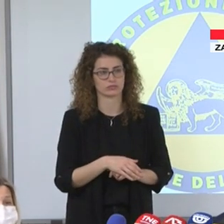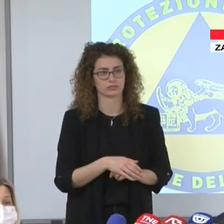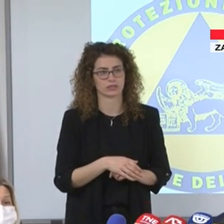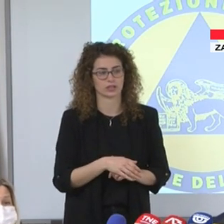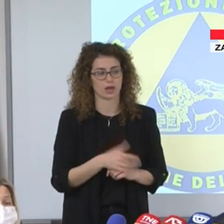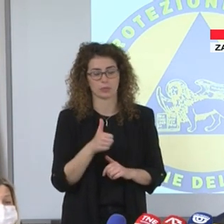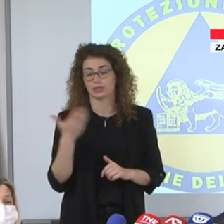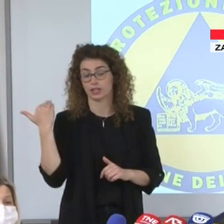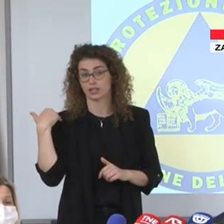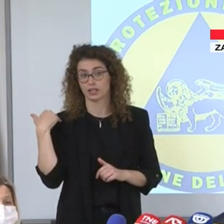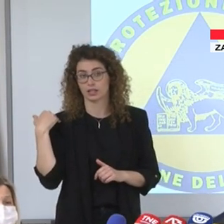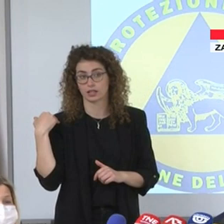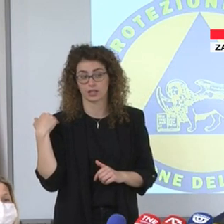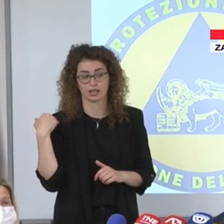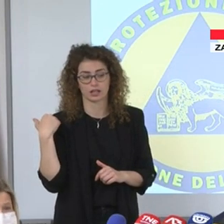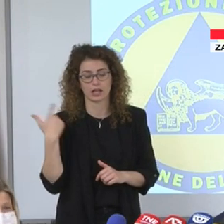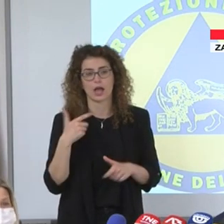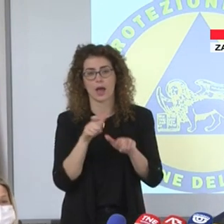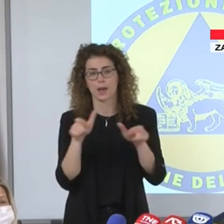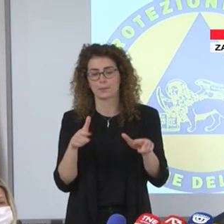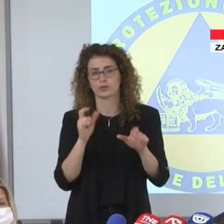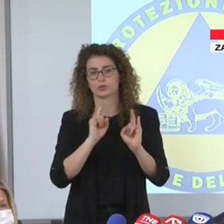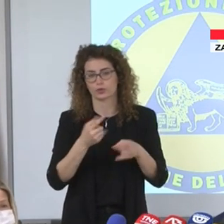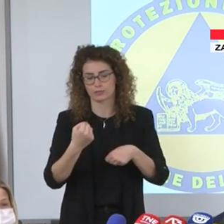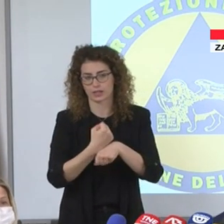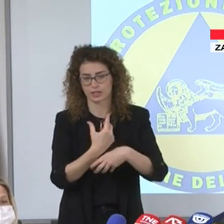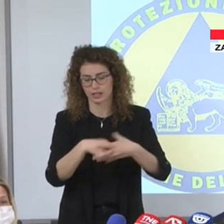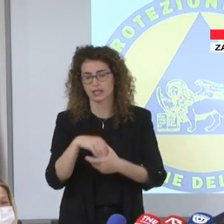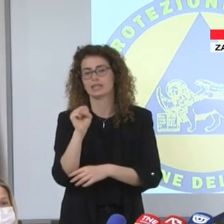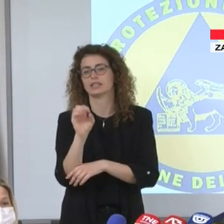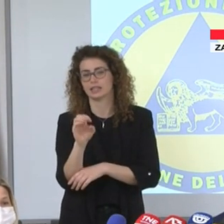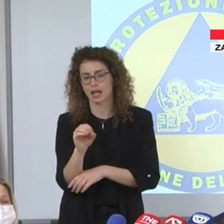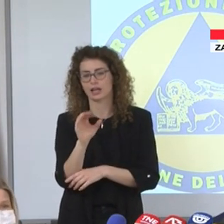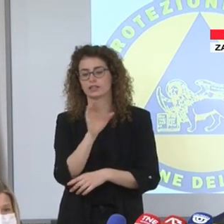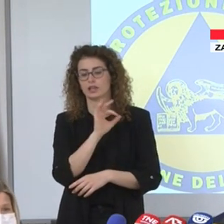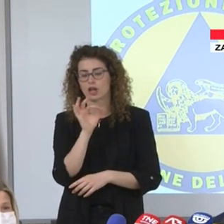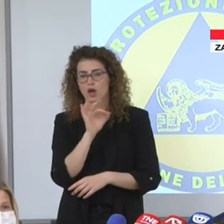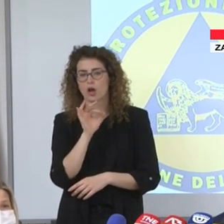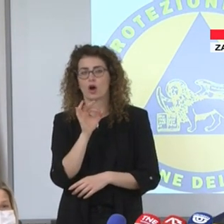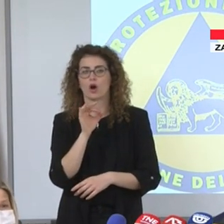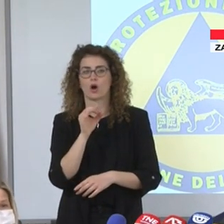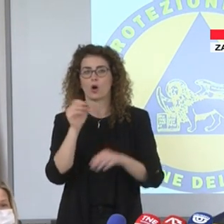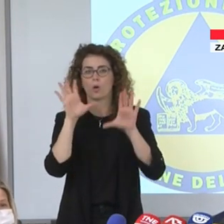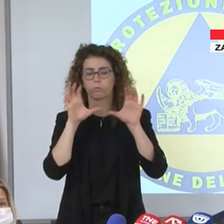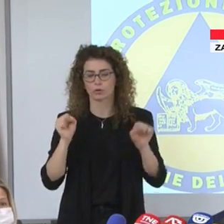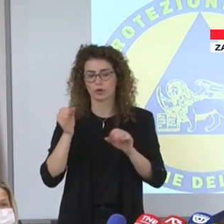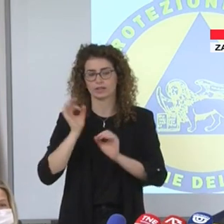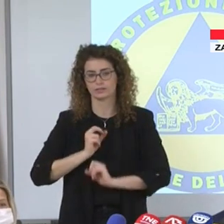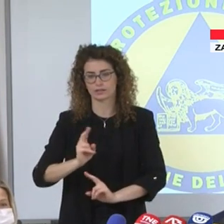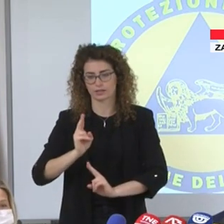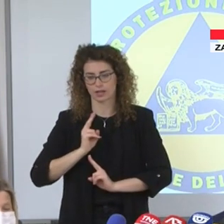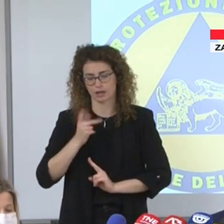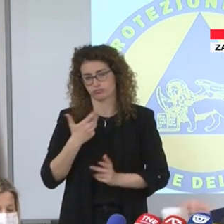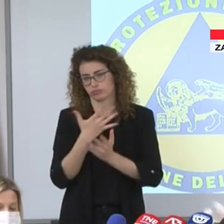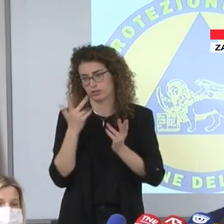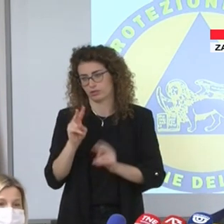perché sono quelli vecchi, sono, sì, sono quelli sanitari. Sono quelli sanitari, gli insegnanti oppure qualcuno, le forze. Sì, noi abbiamo tutti dentro, no? Chiaramente quelli erano